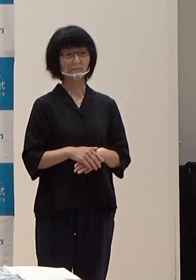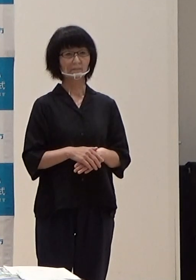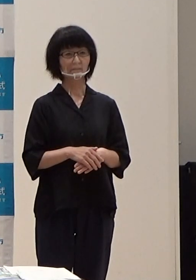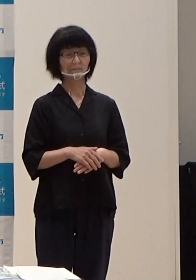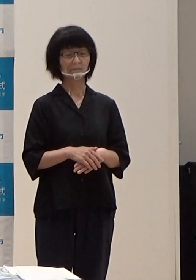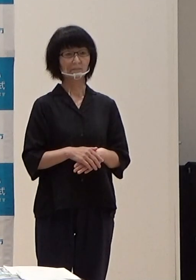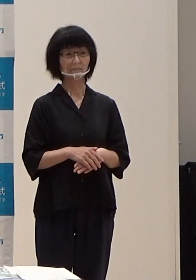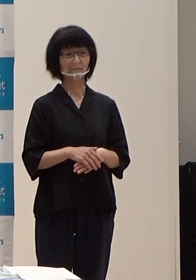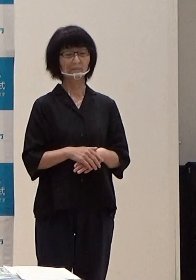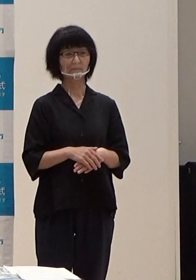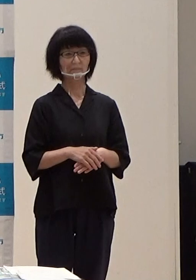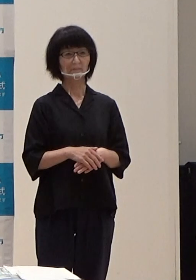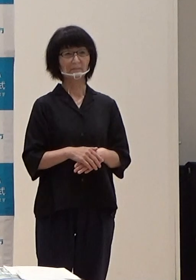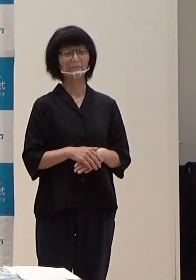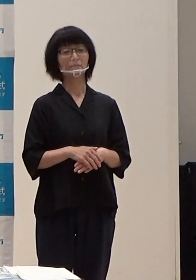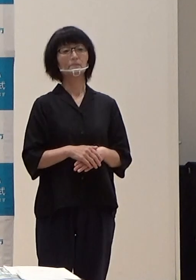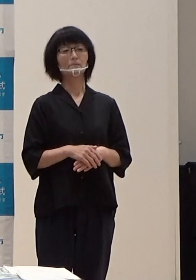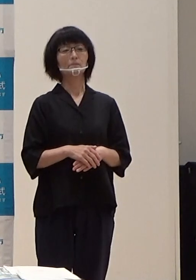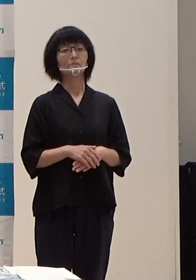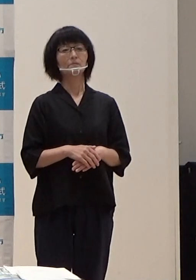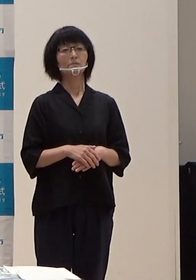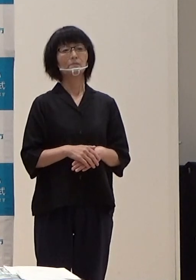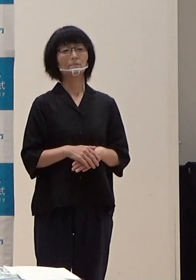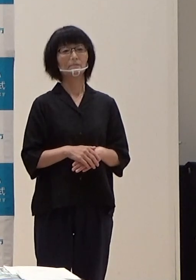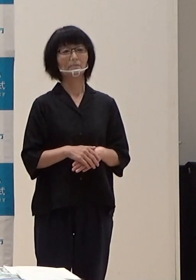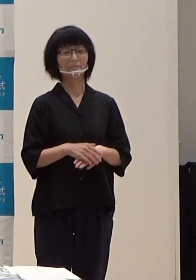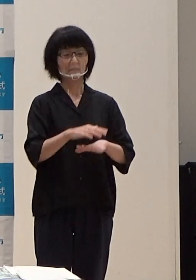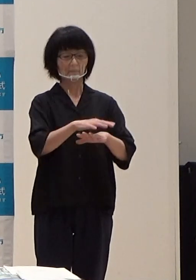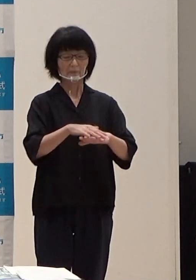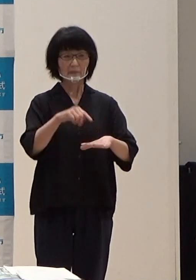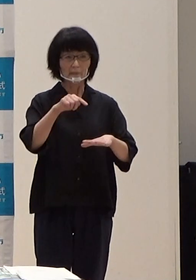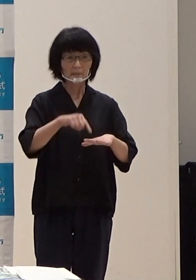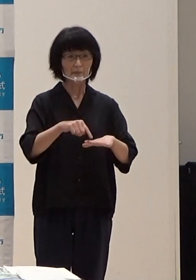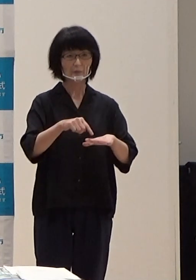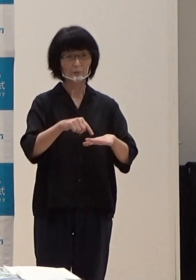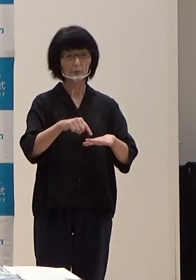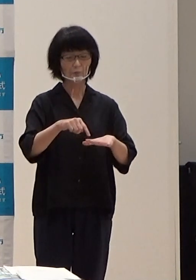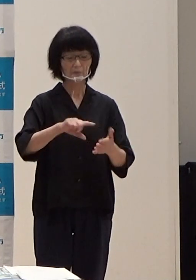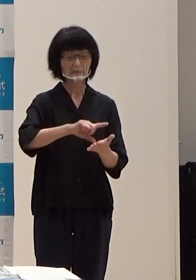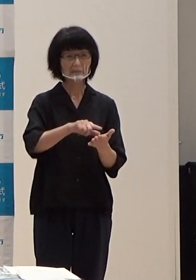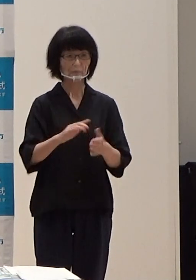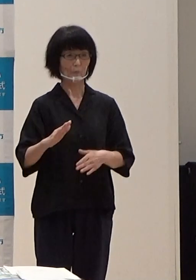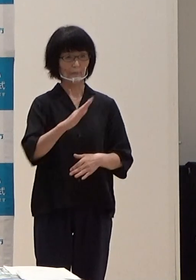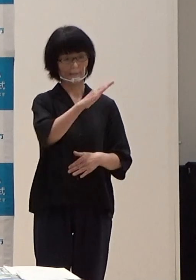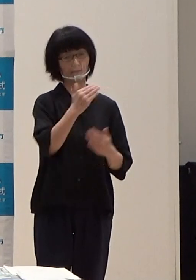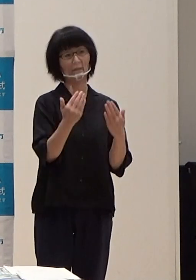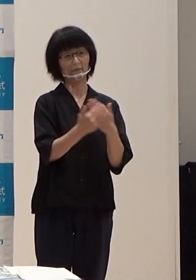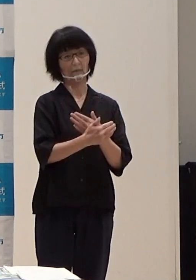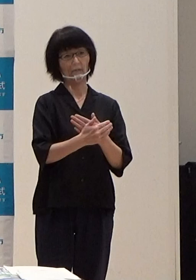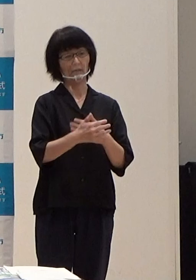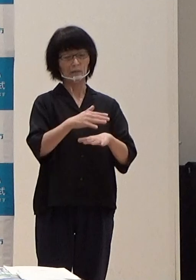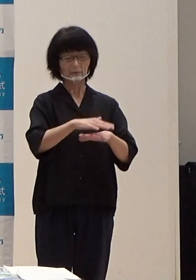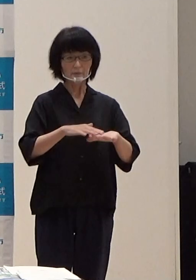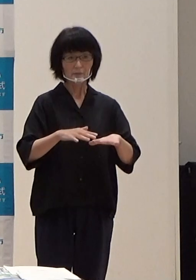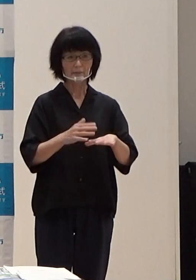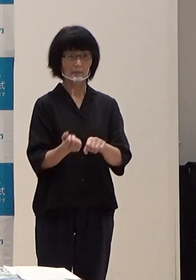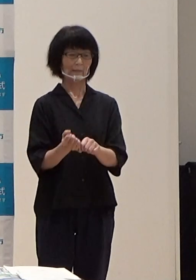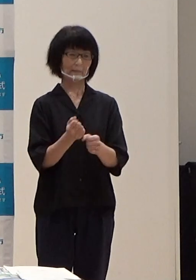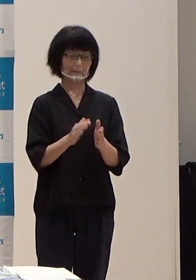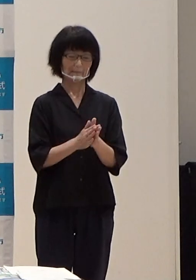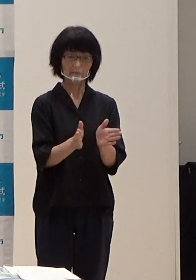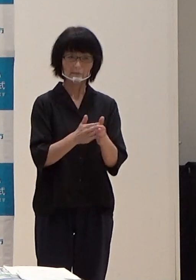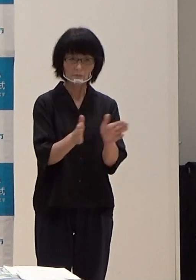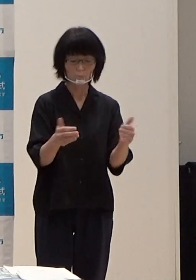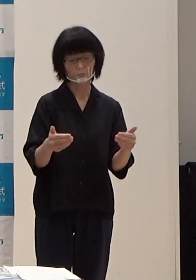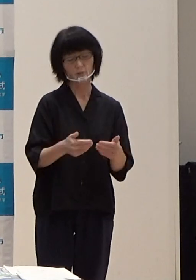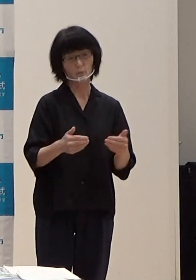すでにですね、中心市街地活性化というような観点から市街地の再開発事業を進められて